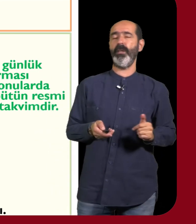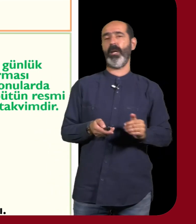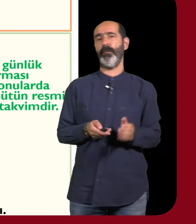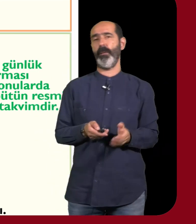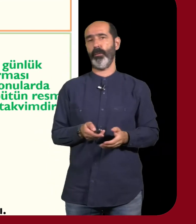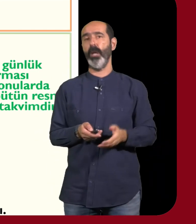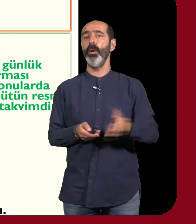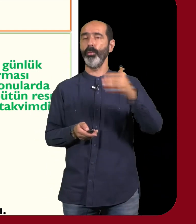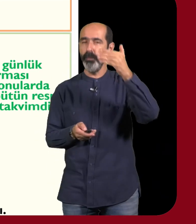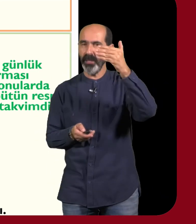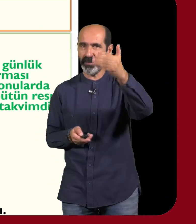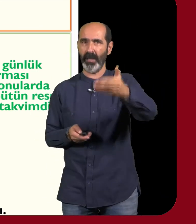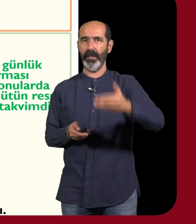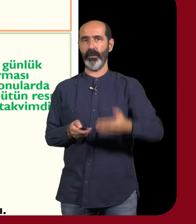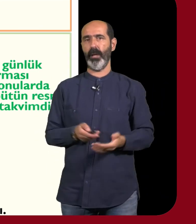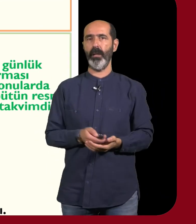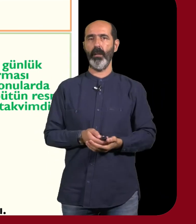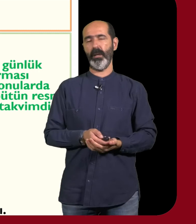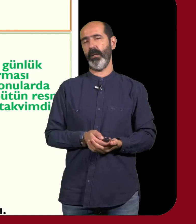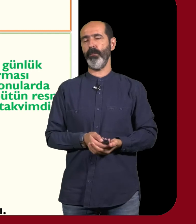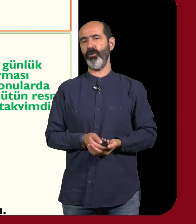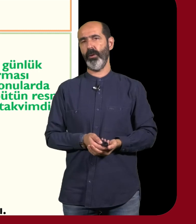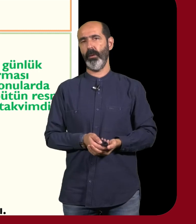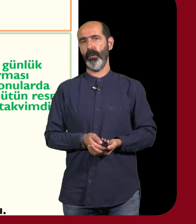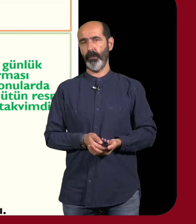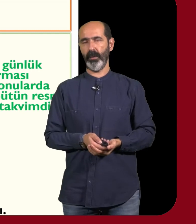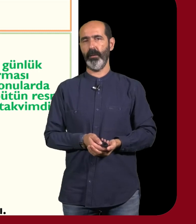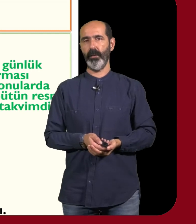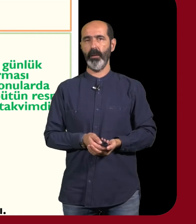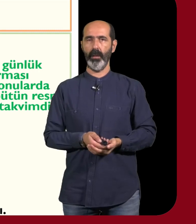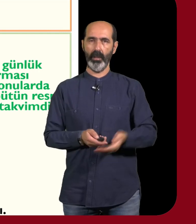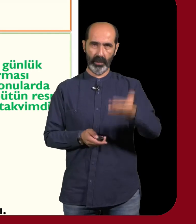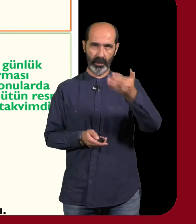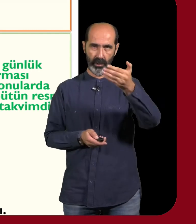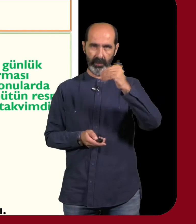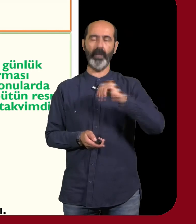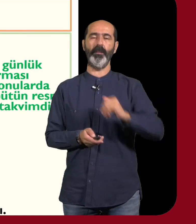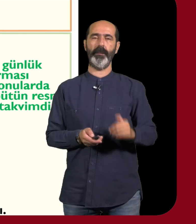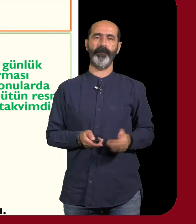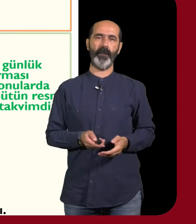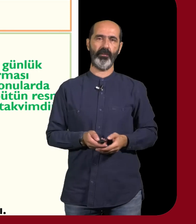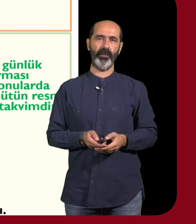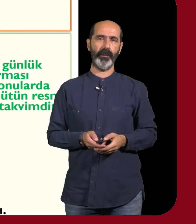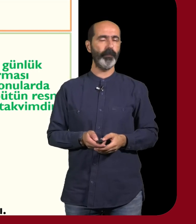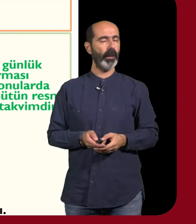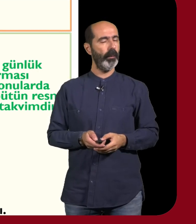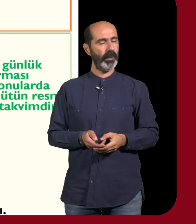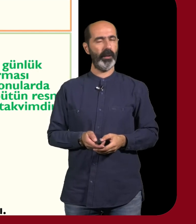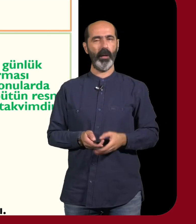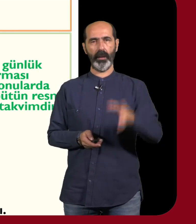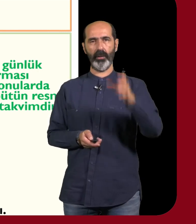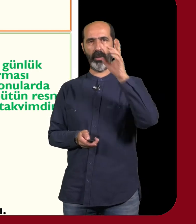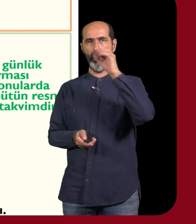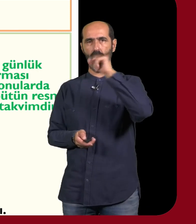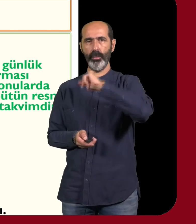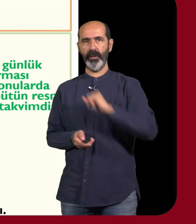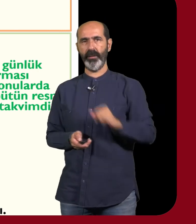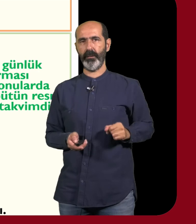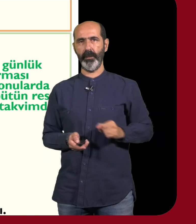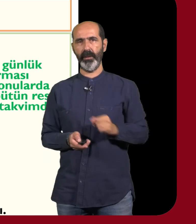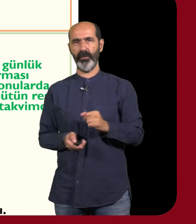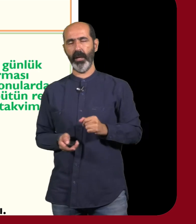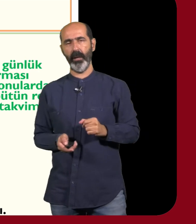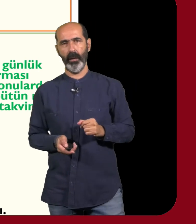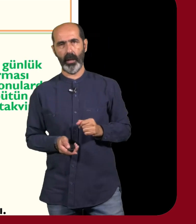Rumi takvime göre Rumi tarihe göre belirlenmiş bir dilimdir açıkçası Peki arkadaşlar